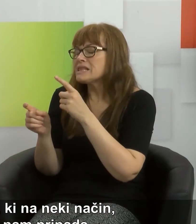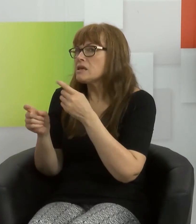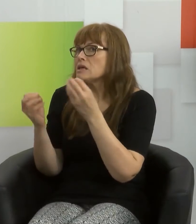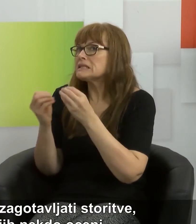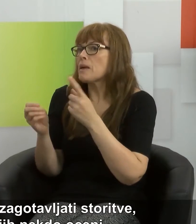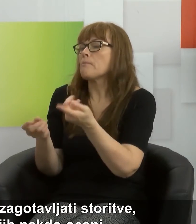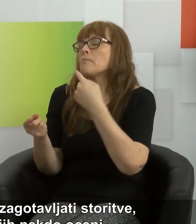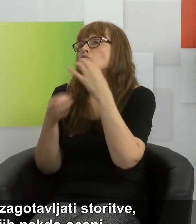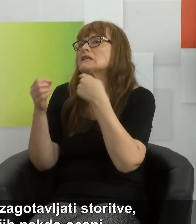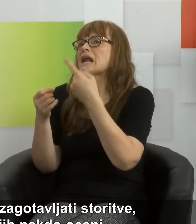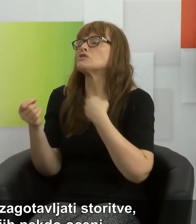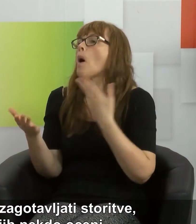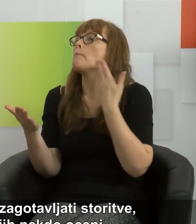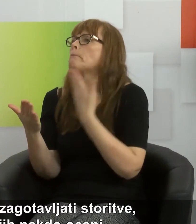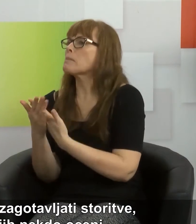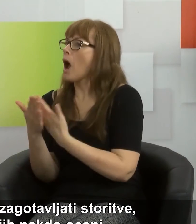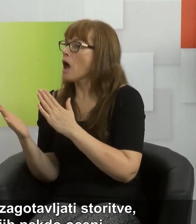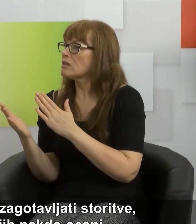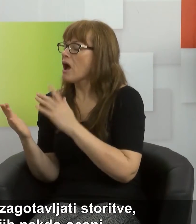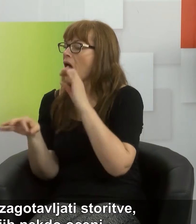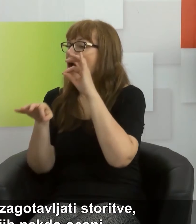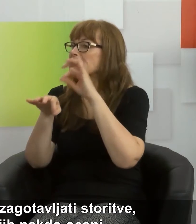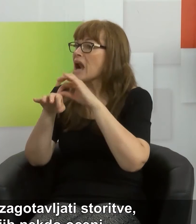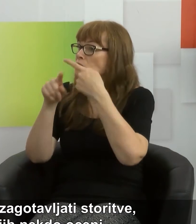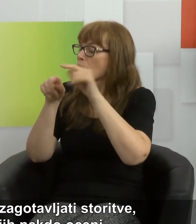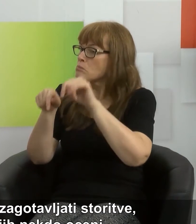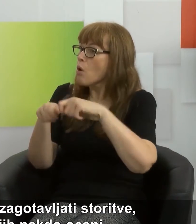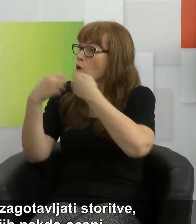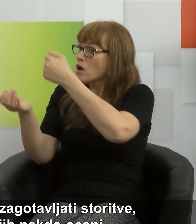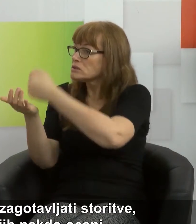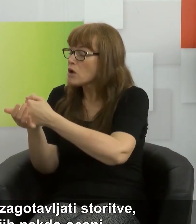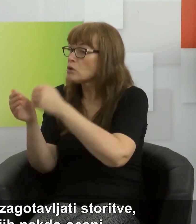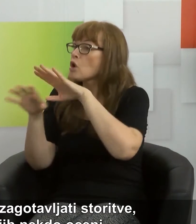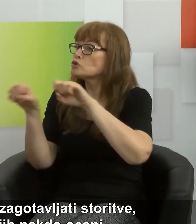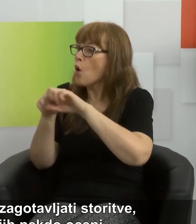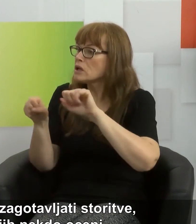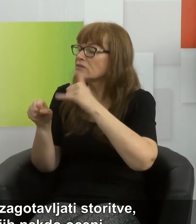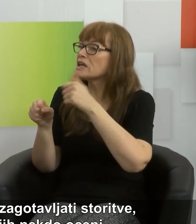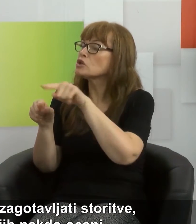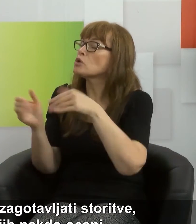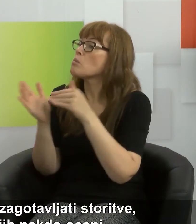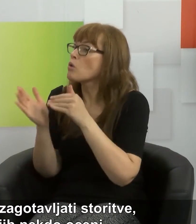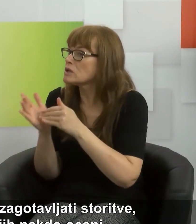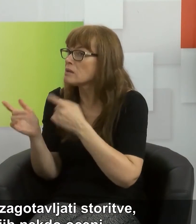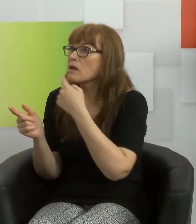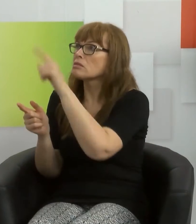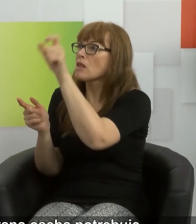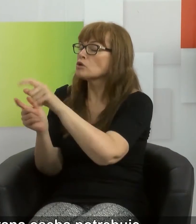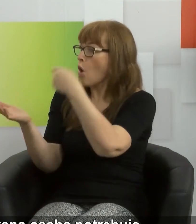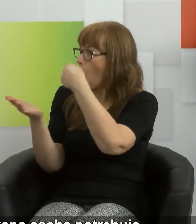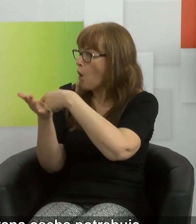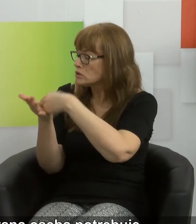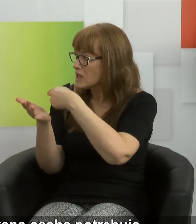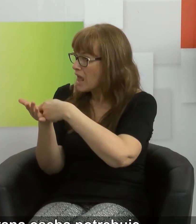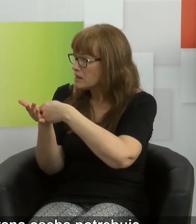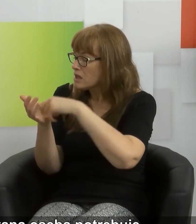pripada. Zdravstveni del mora zagotavljati storitve, ki so potrebne, ki jih nekdo oceni, da